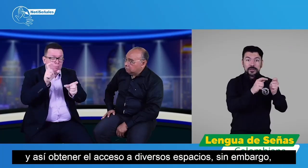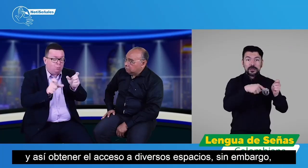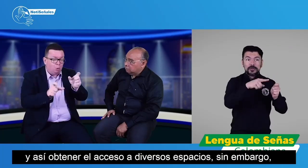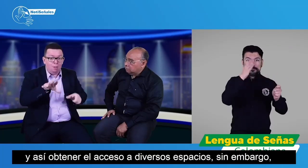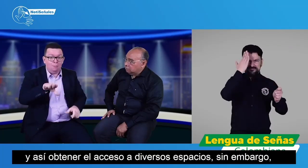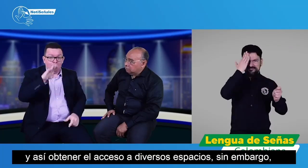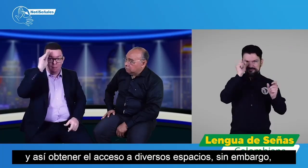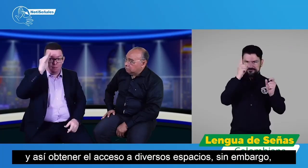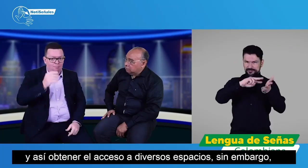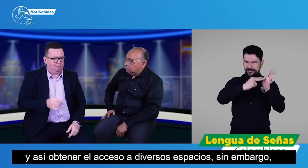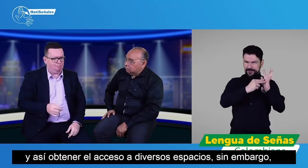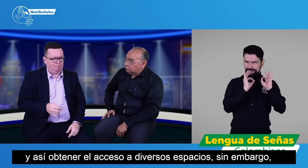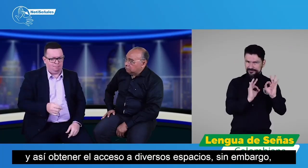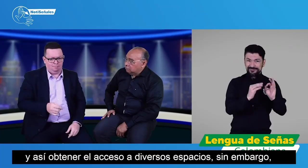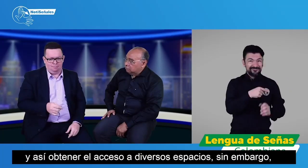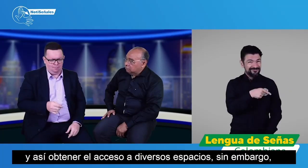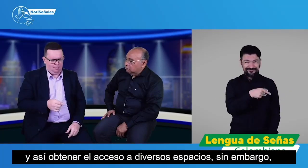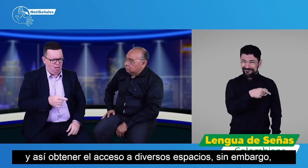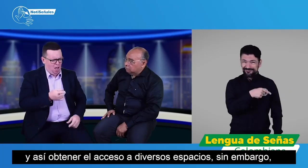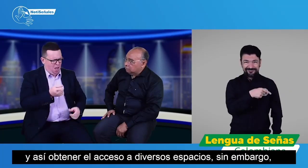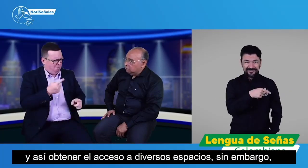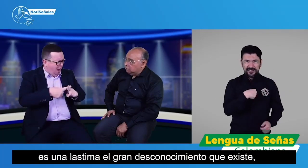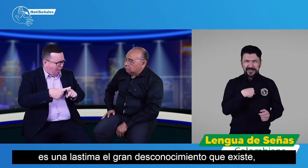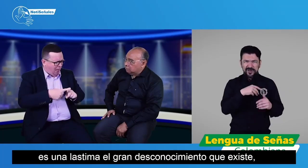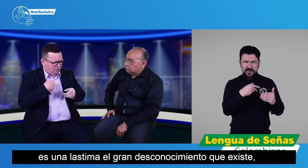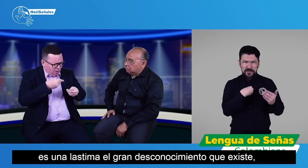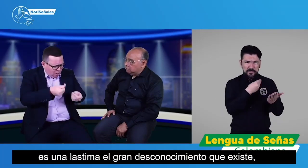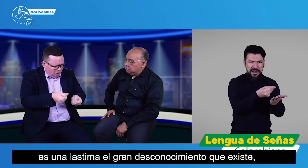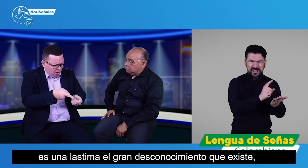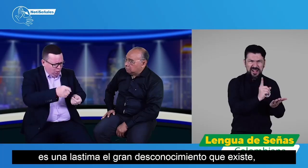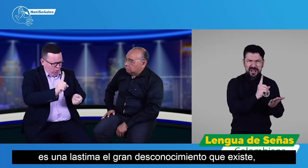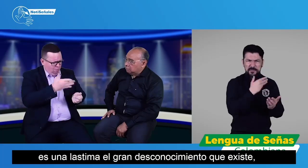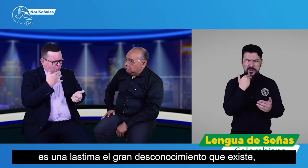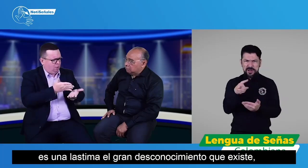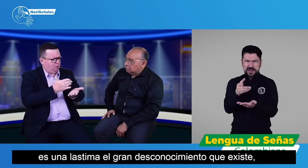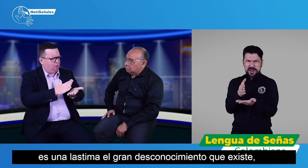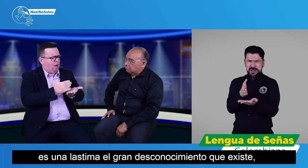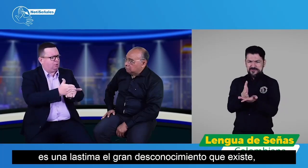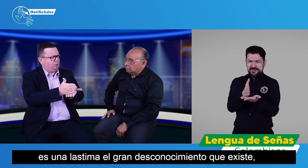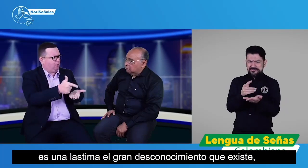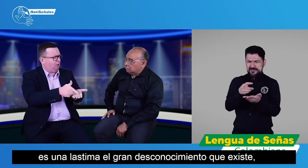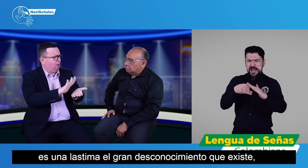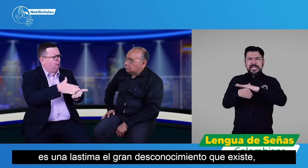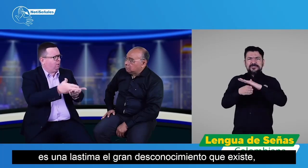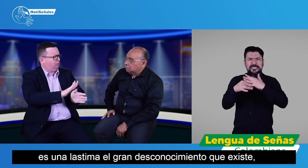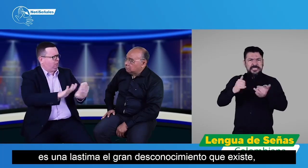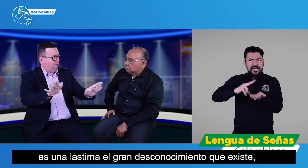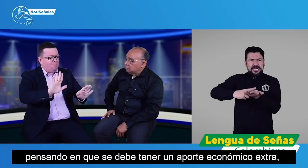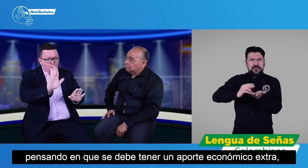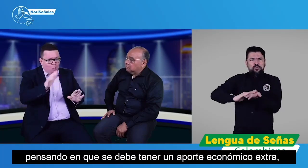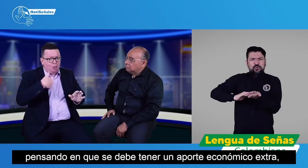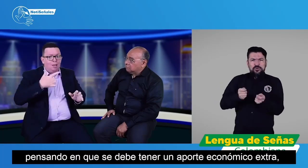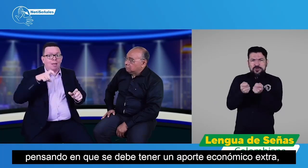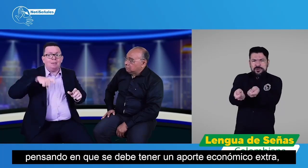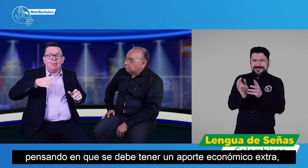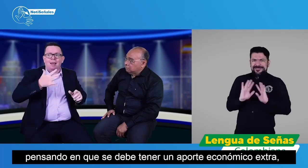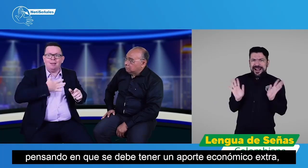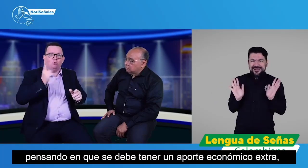acceso a diversos espacios. Sin embargo, es una lástima el gran desconocimiento que existe, pensando en que se debe tener un